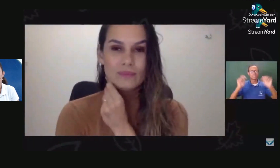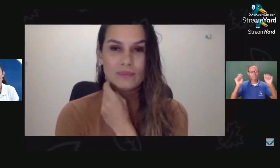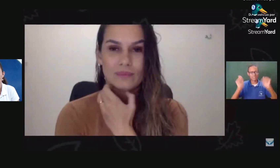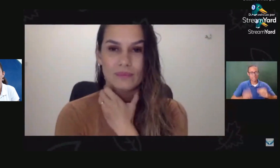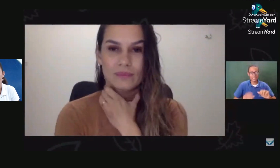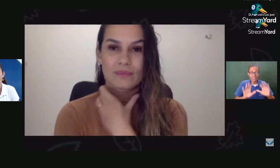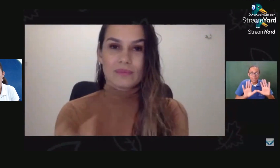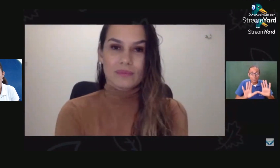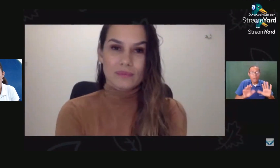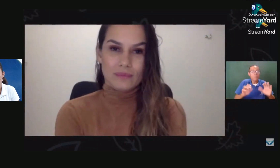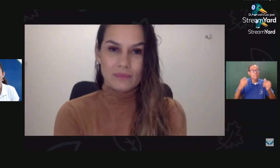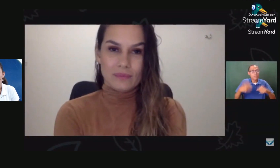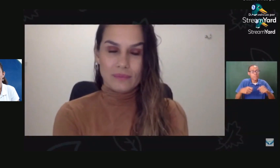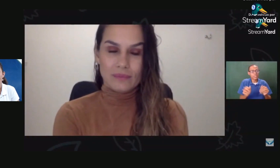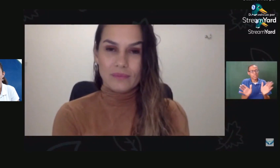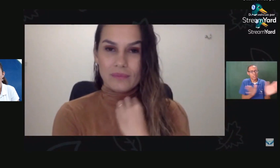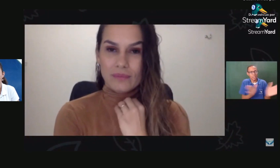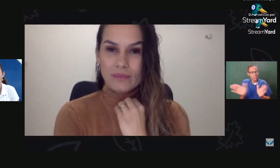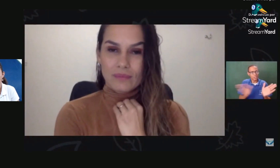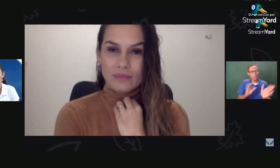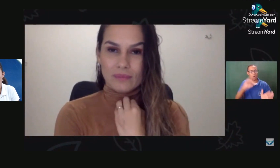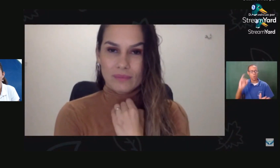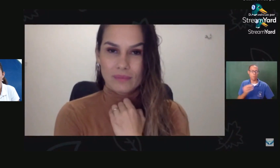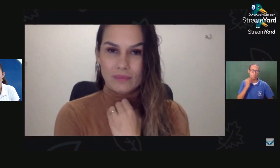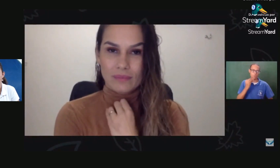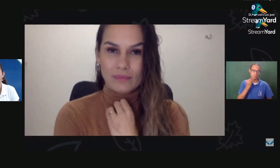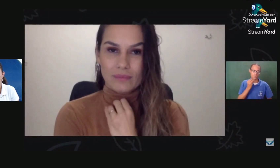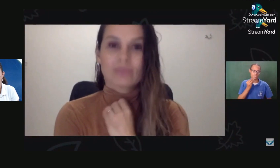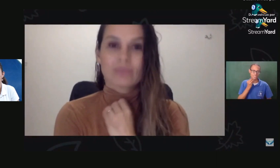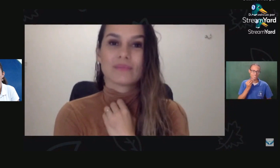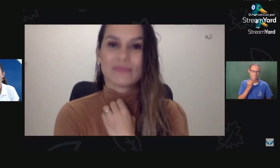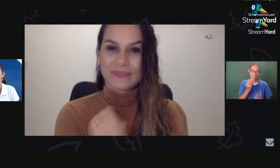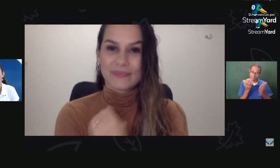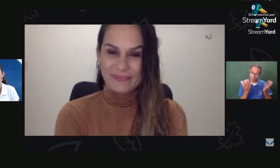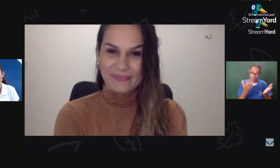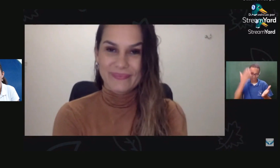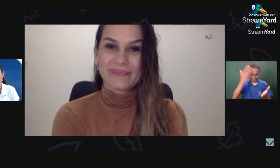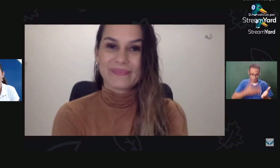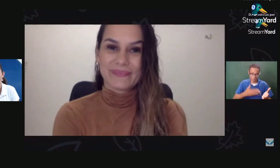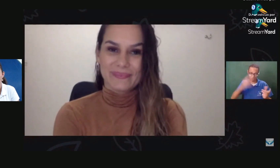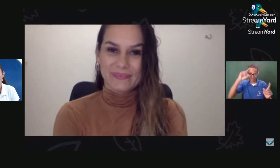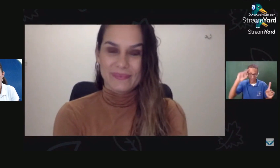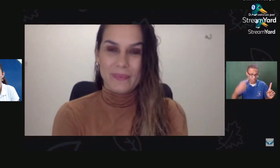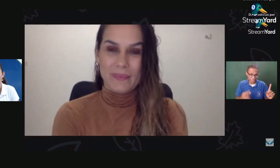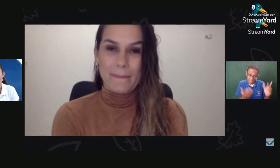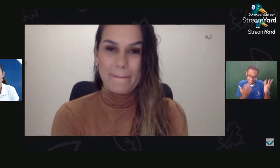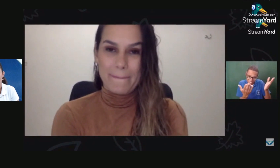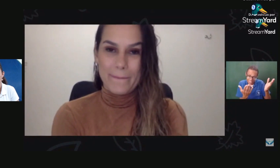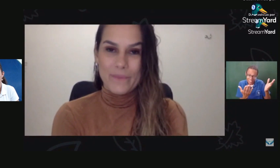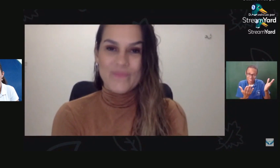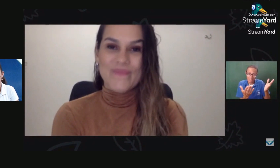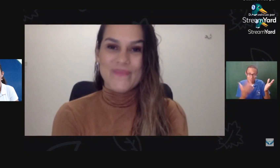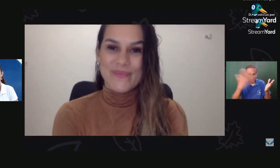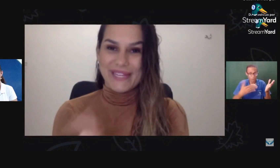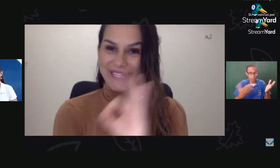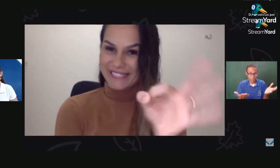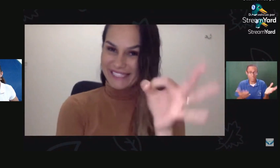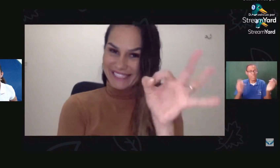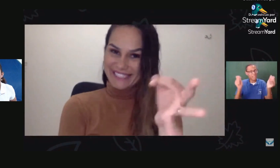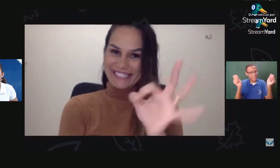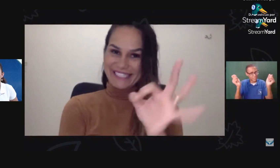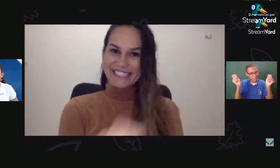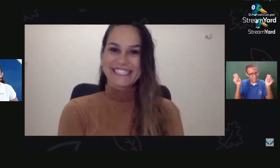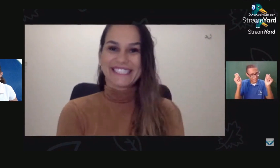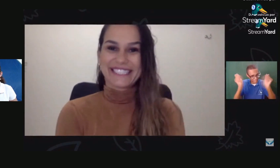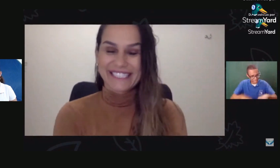conquistar. Pessoa surda é possível ter conquistas, né, aproveitar as suas oportunidades. Então, você, como surda, é